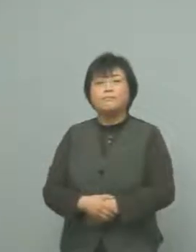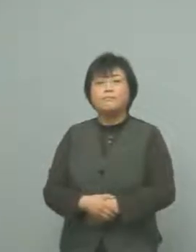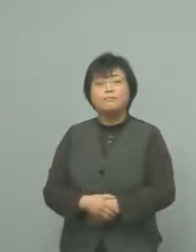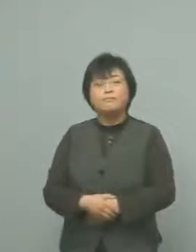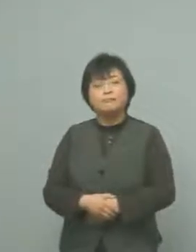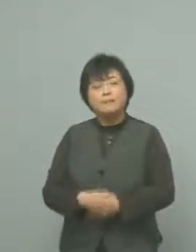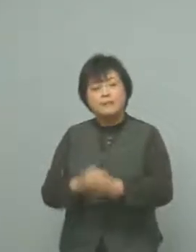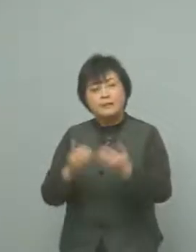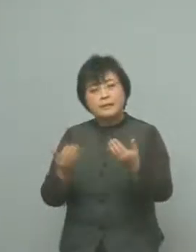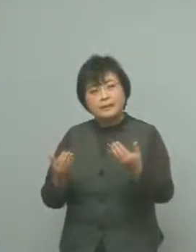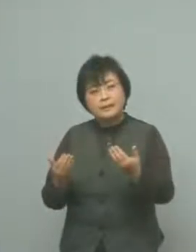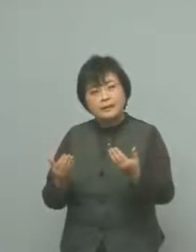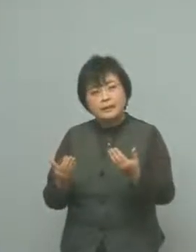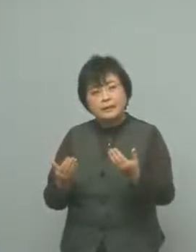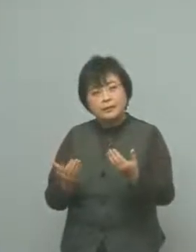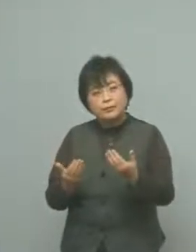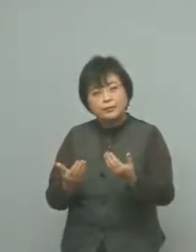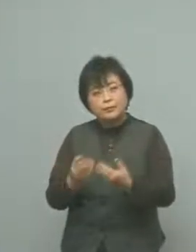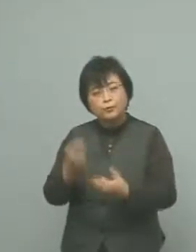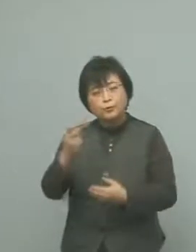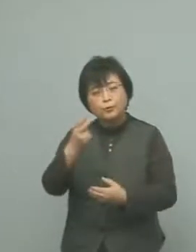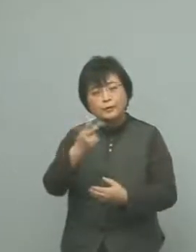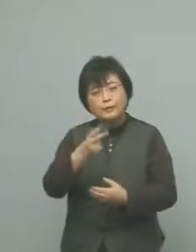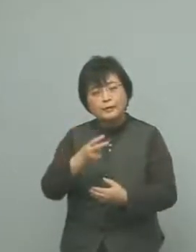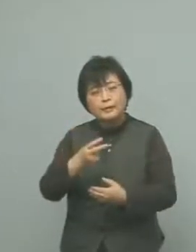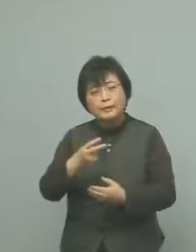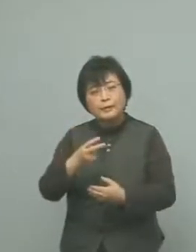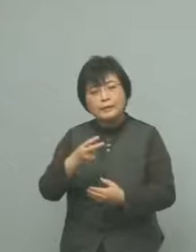約この県域の人口は約